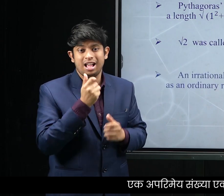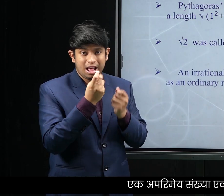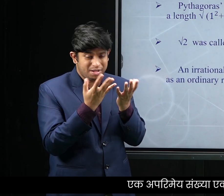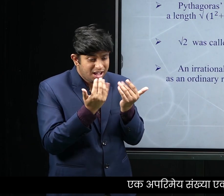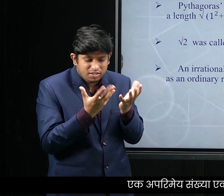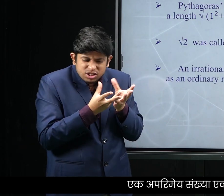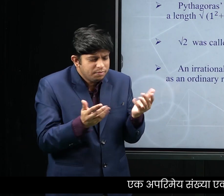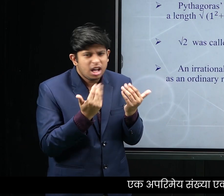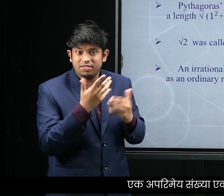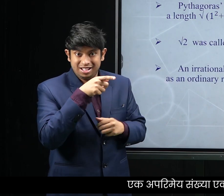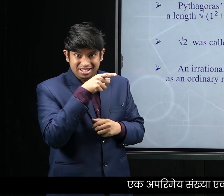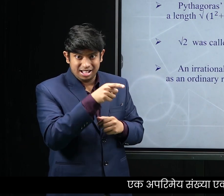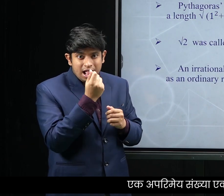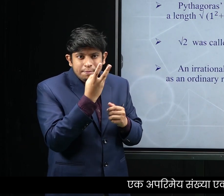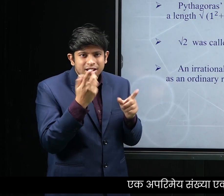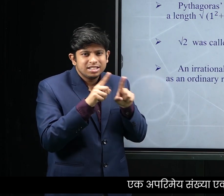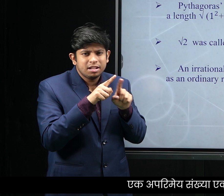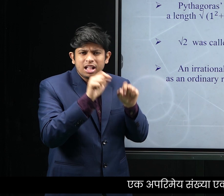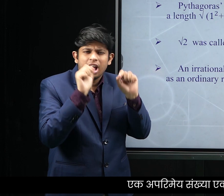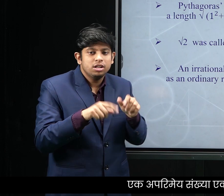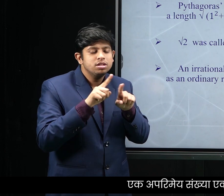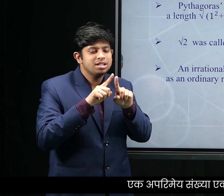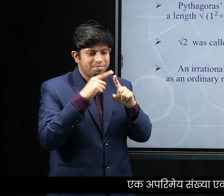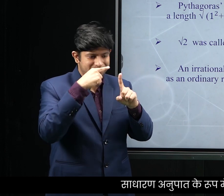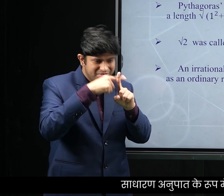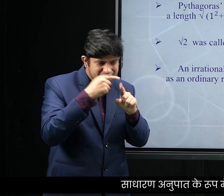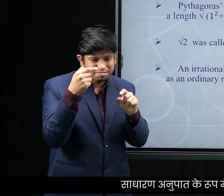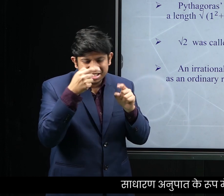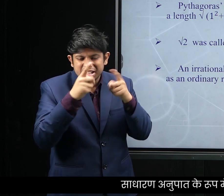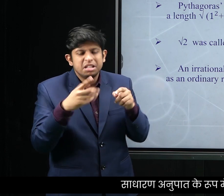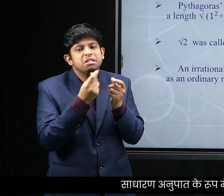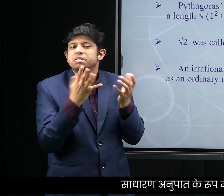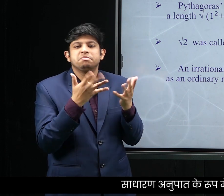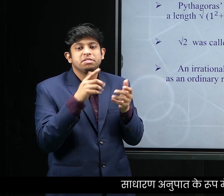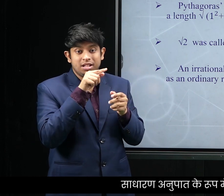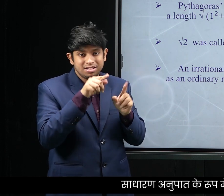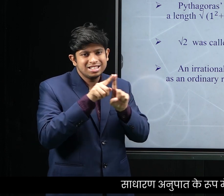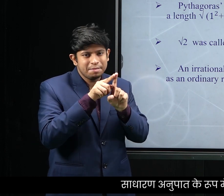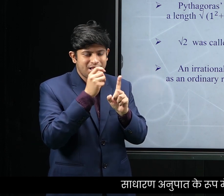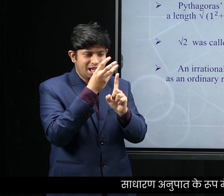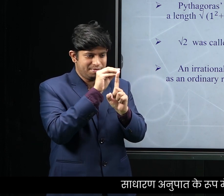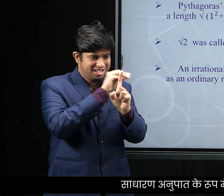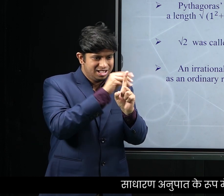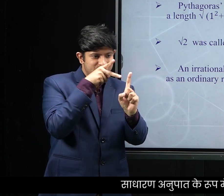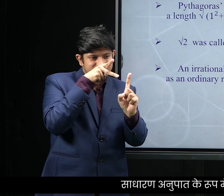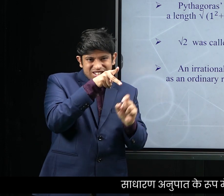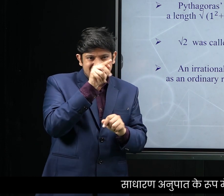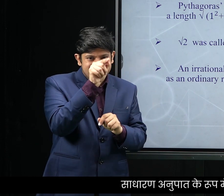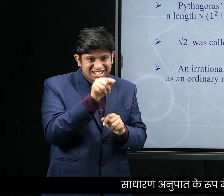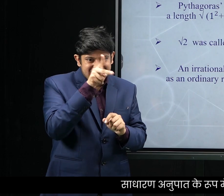एक अपरिमेय संख्या एक संख्या है जिसे दो पूर्णांकों के साधारण अनुपात के रूप में व्यक्त नहीं